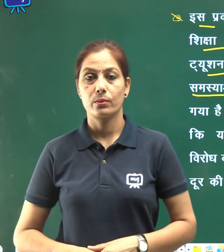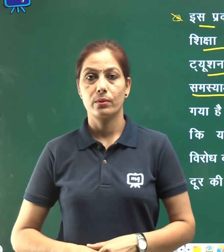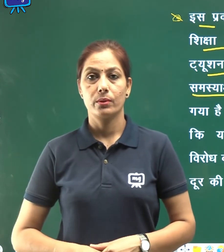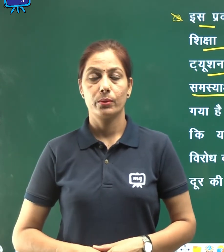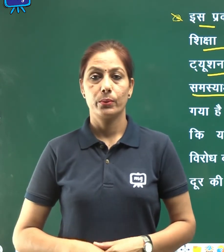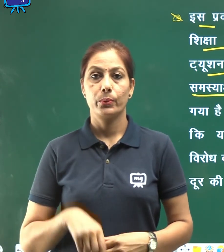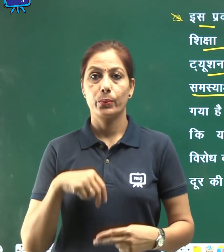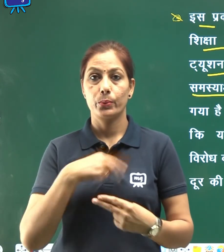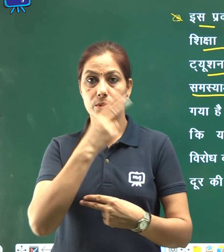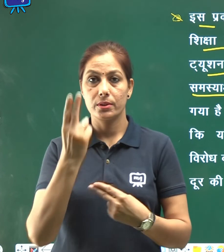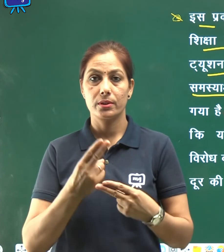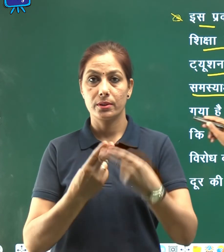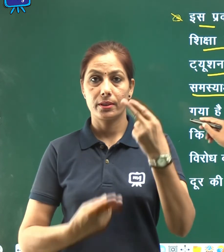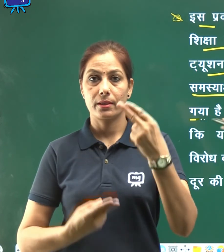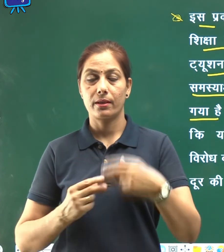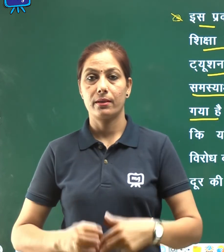चित्रित किया गया है